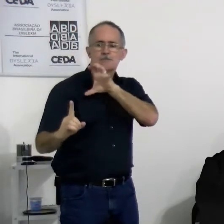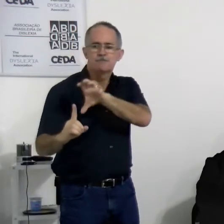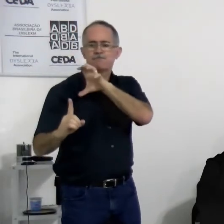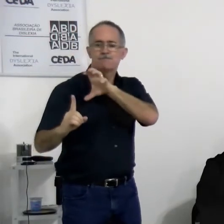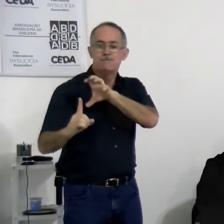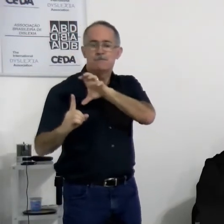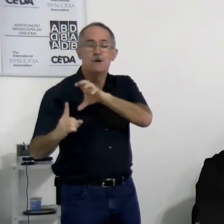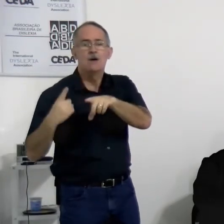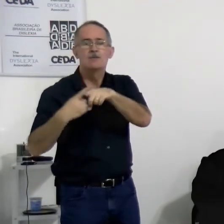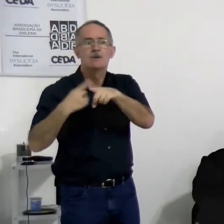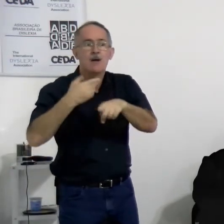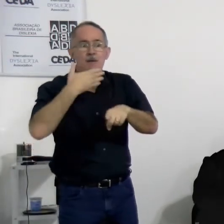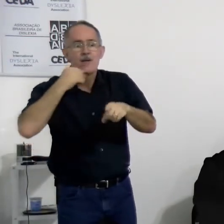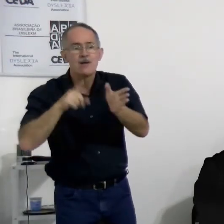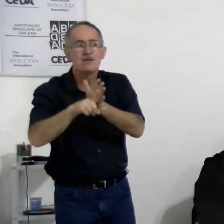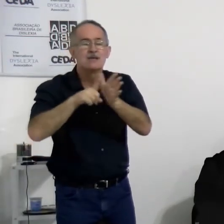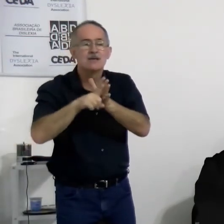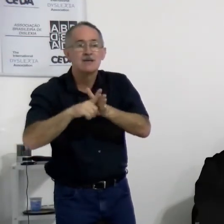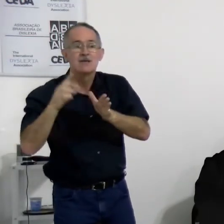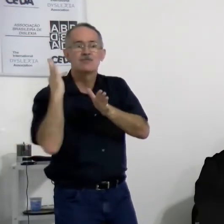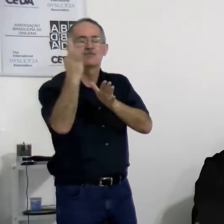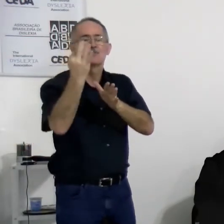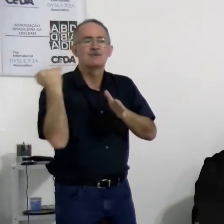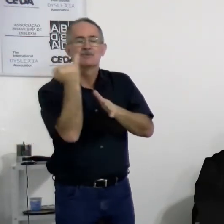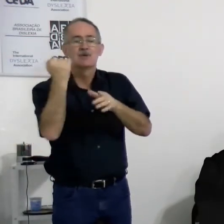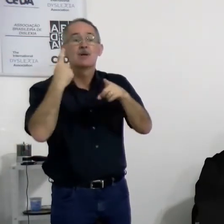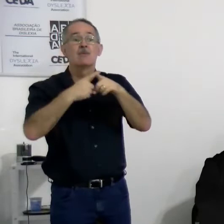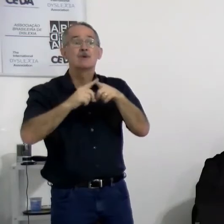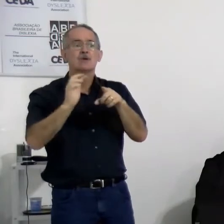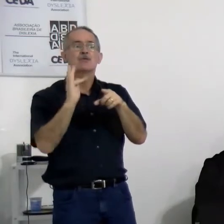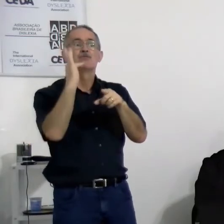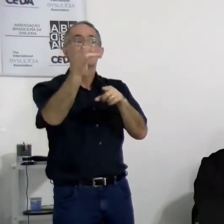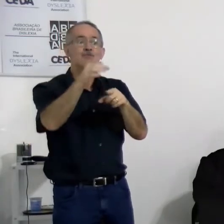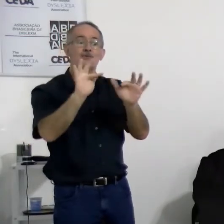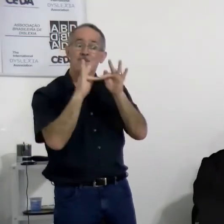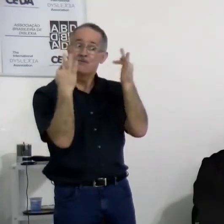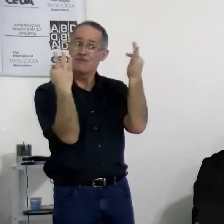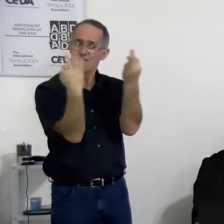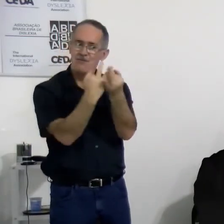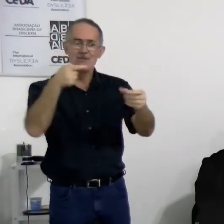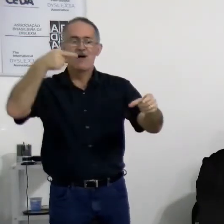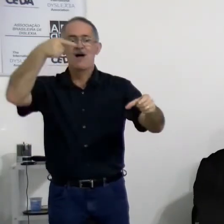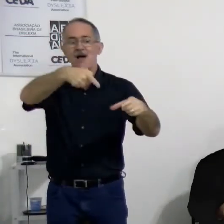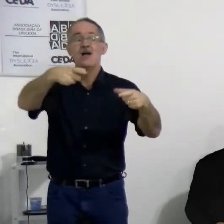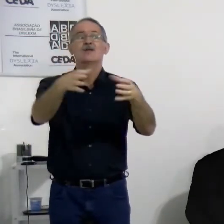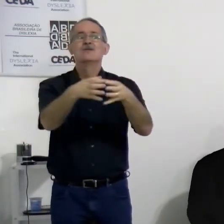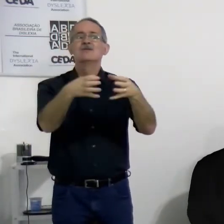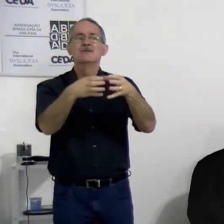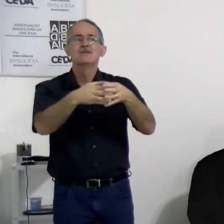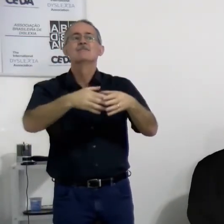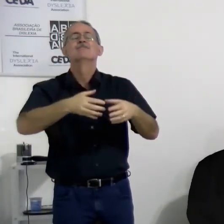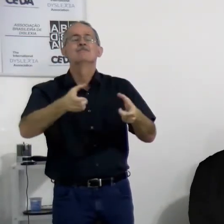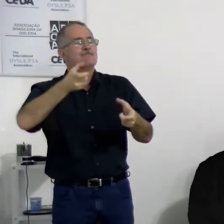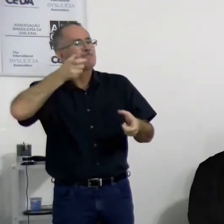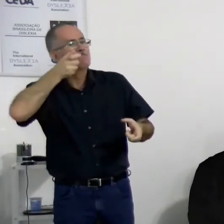e eficaz, e que é passível de ser compreendido pelos pais, que são os principais interessados no sucesso